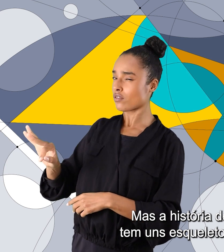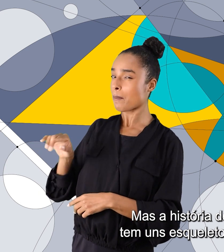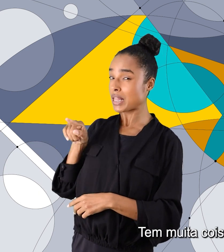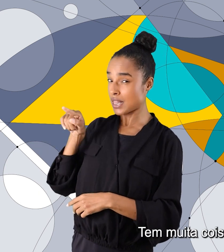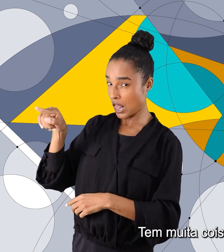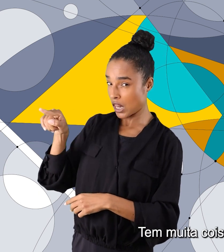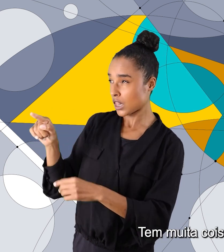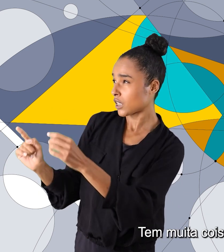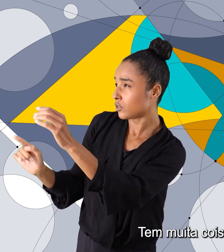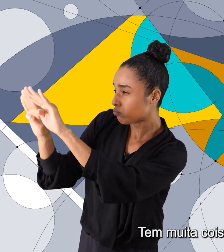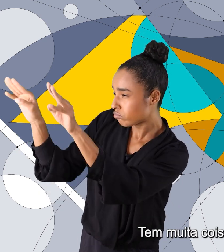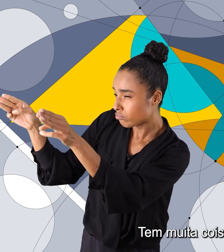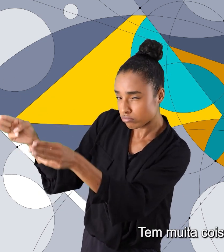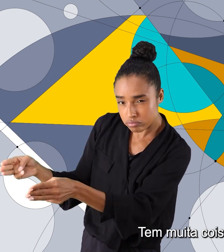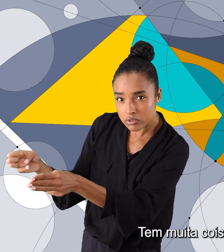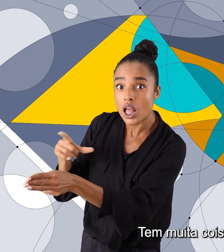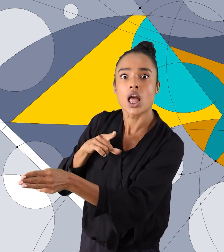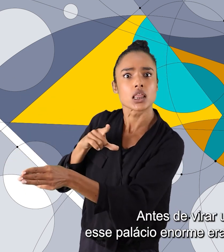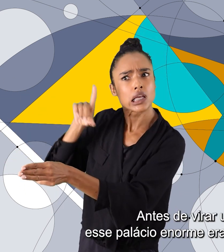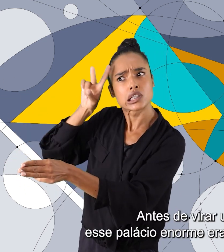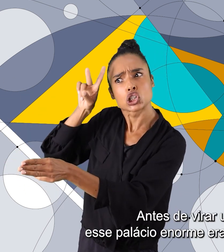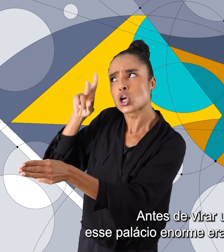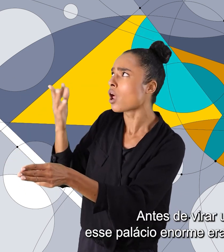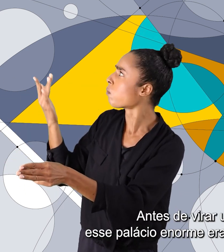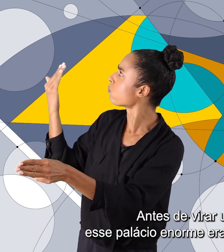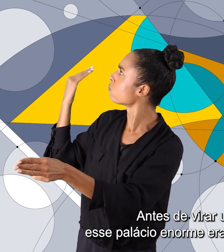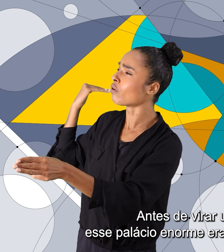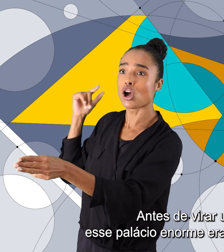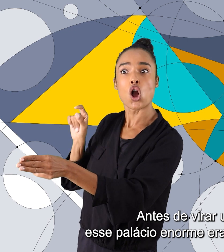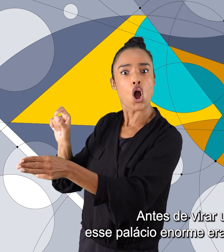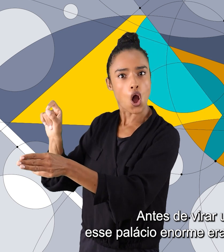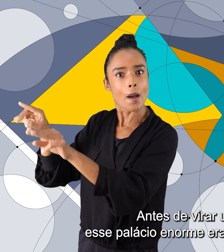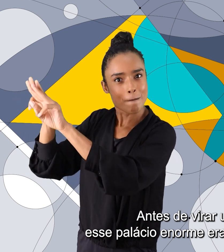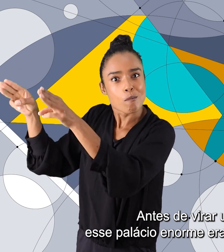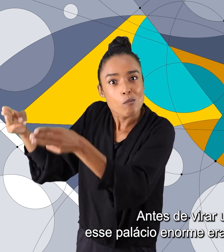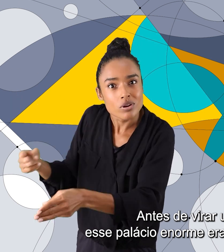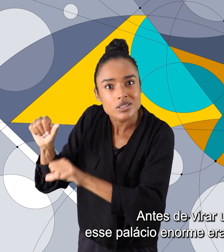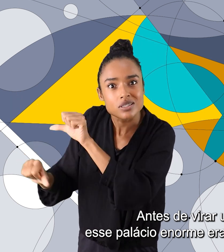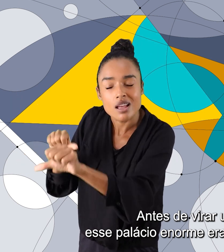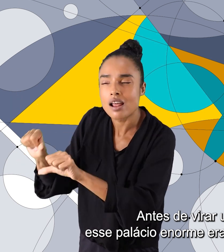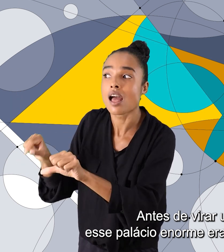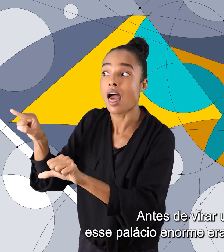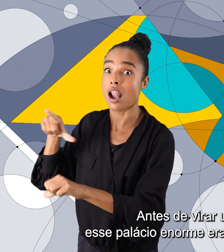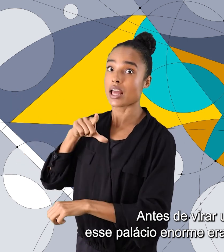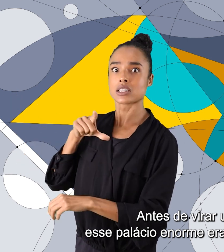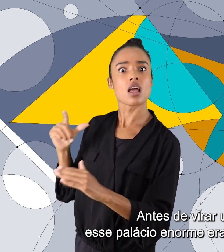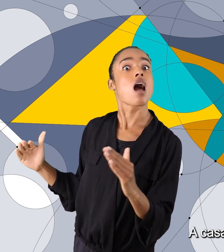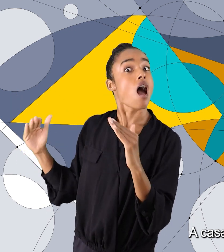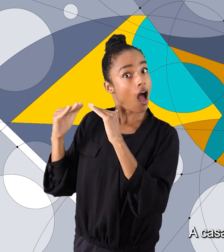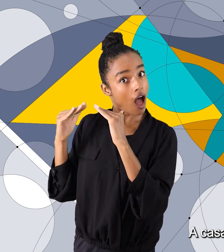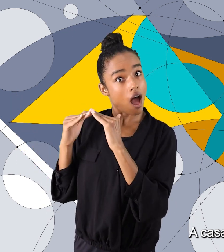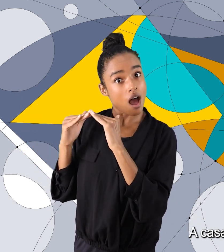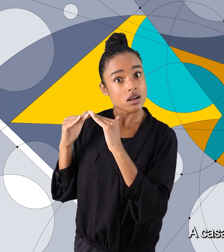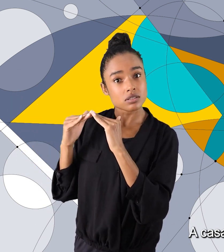armário. Tem muita coisa por trás. Antes de virar um museu, esse palácio enorme era a casa de alguém.